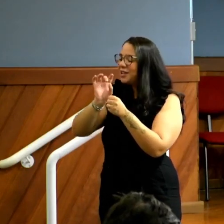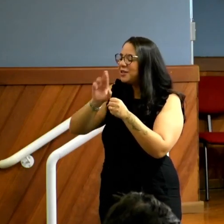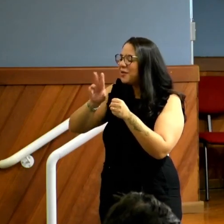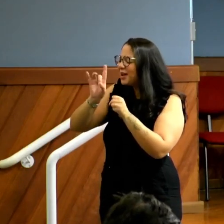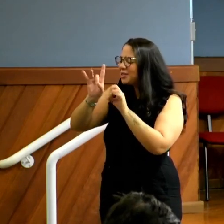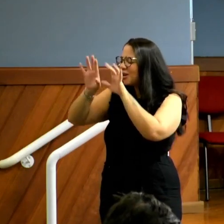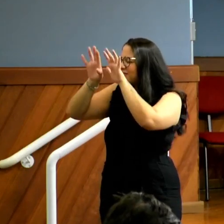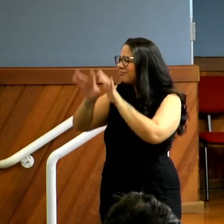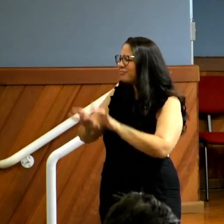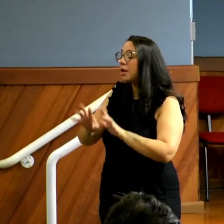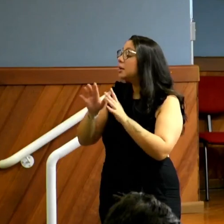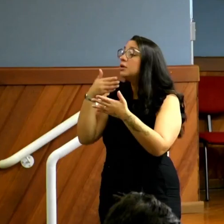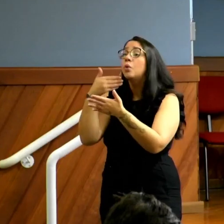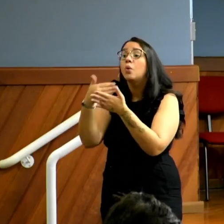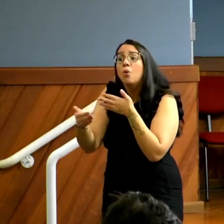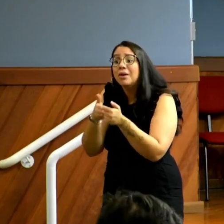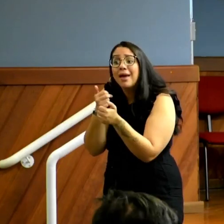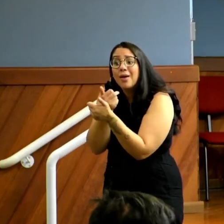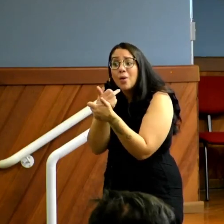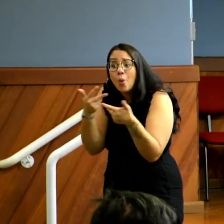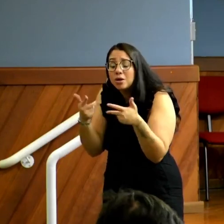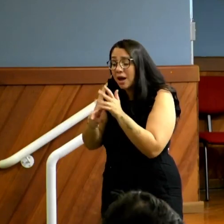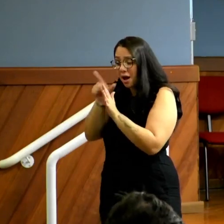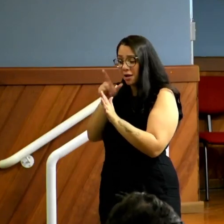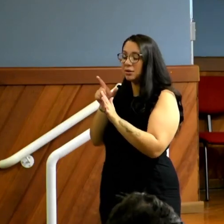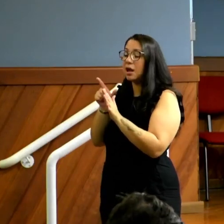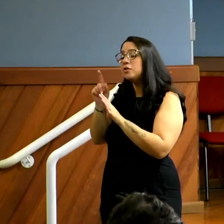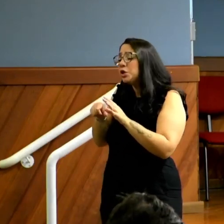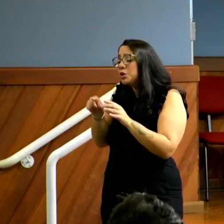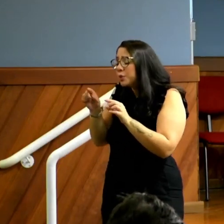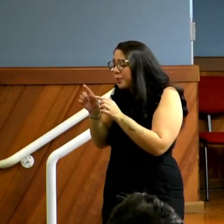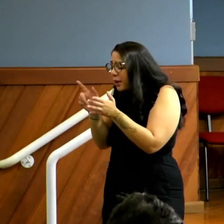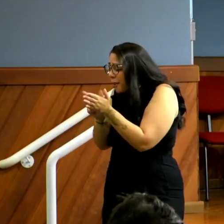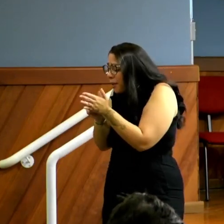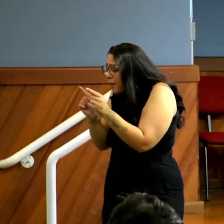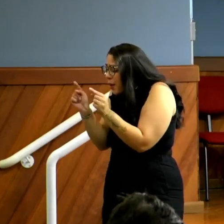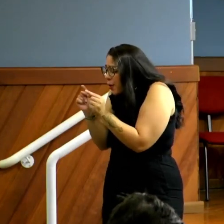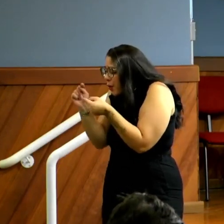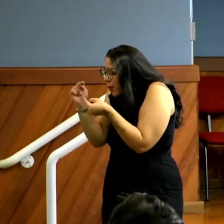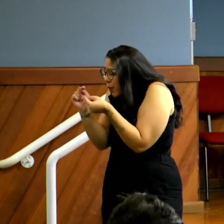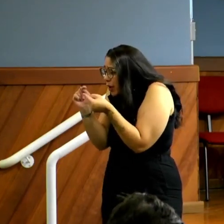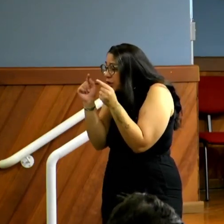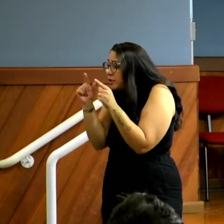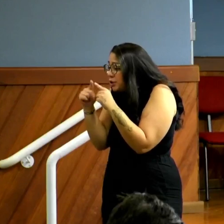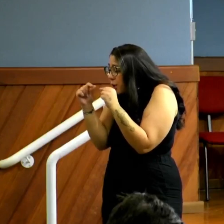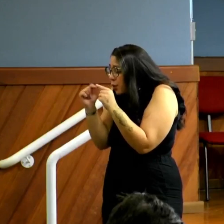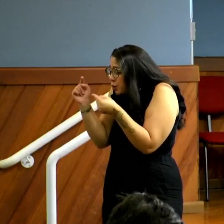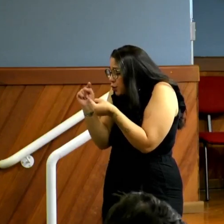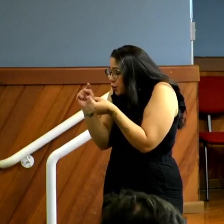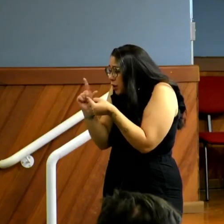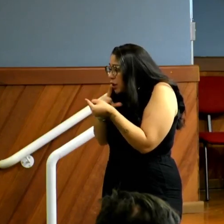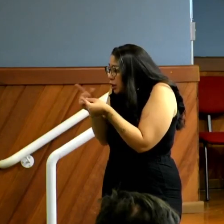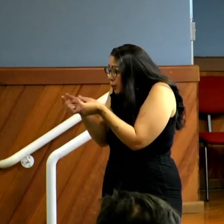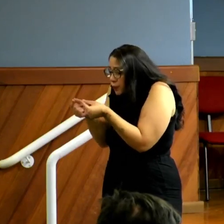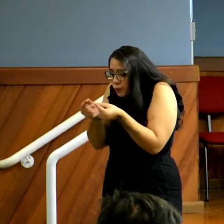para qualquer coisa que a gente for fazer. É isso. Um pedacinho deste tamanho de papel japonês que a gente coloca para fazer um reparo em